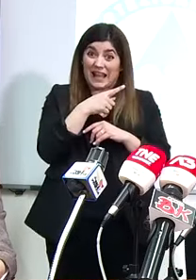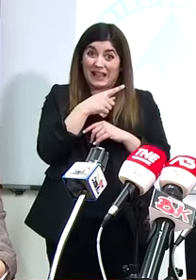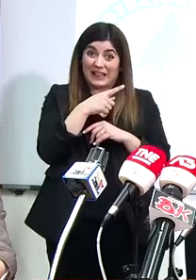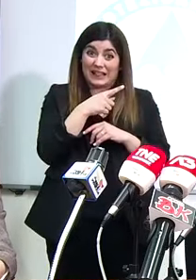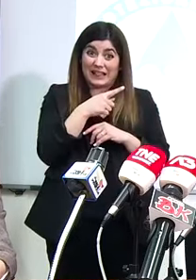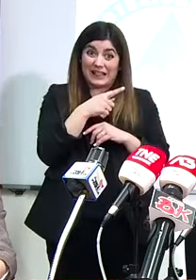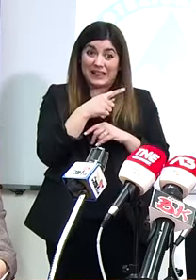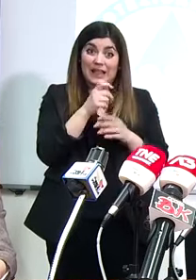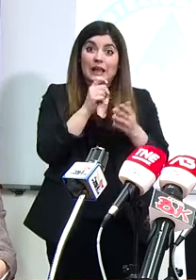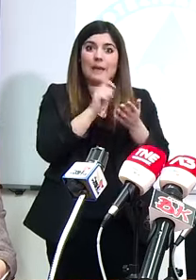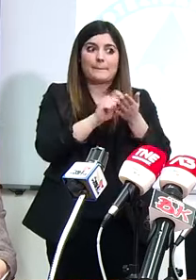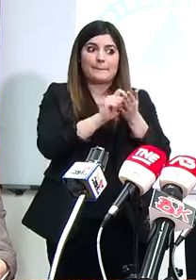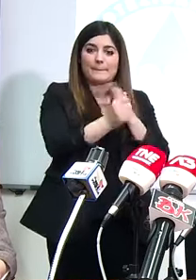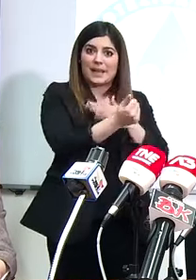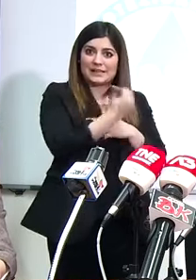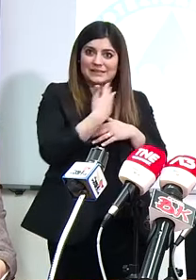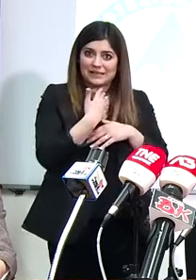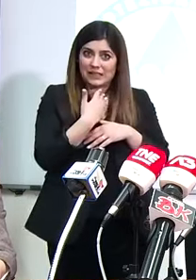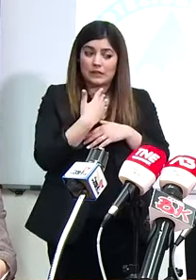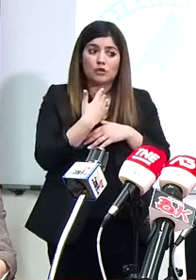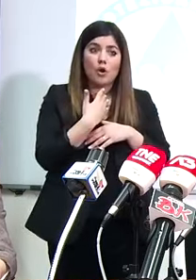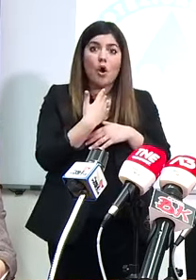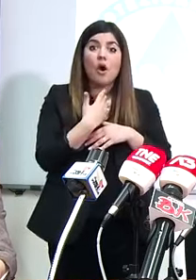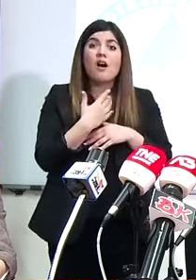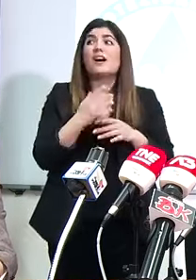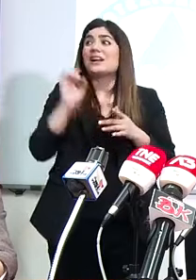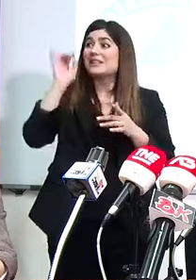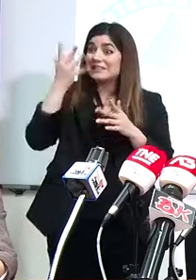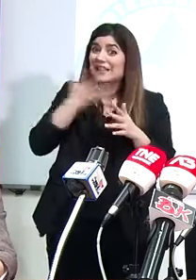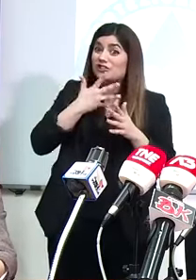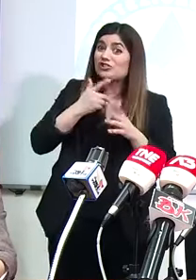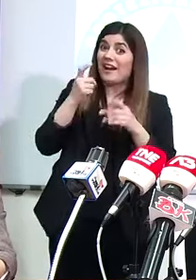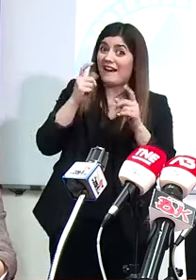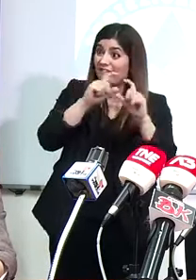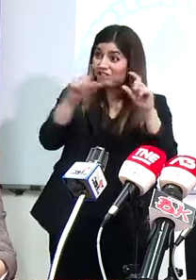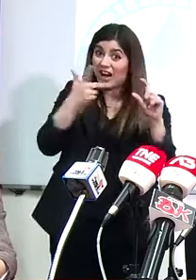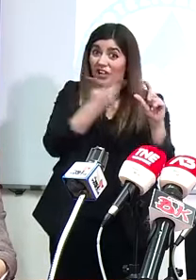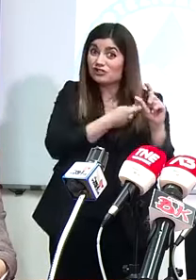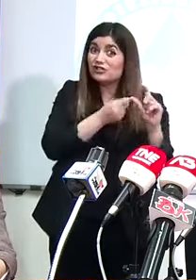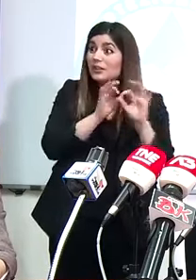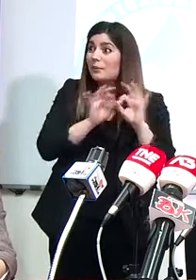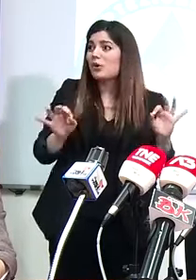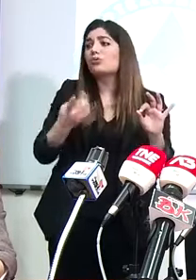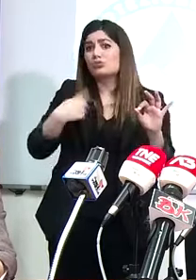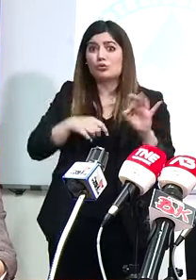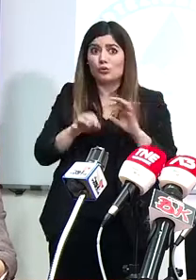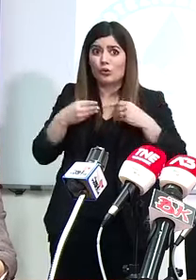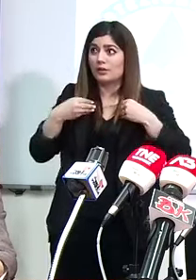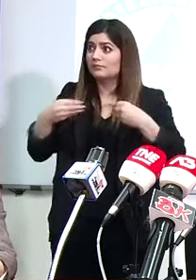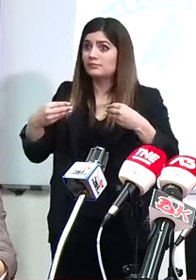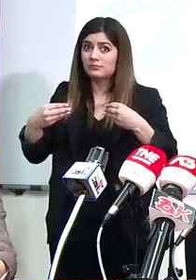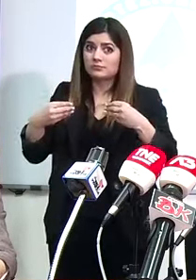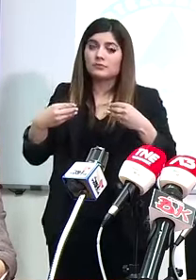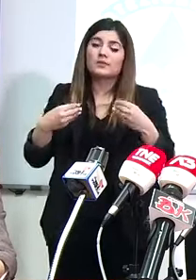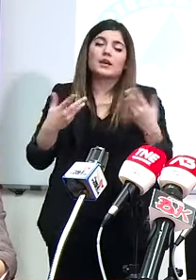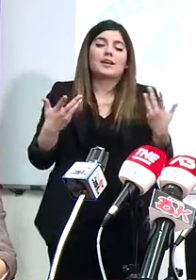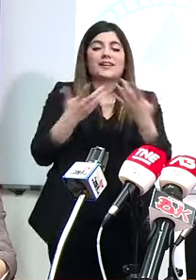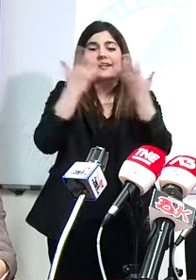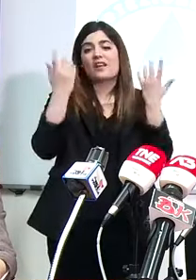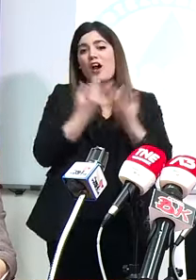capitasse che so veramente vaccini noi ci siamo e ragionevole tutti noi governatori se avessimo dei vaccini in più